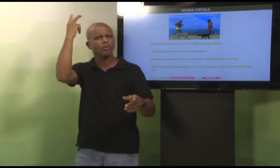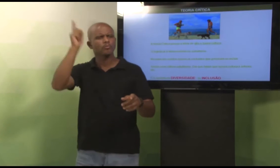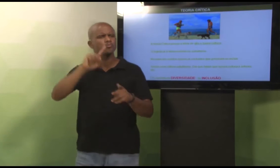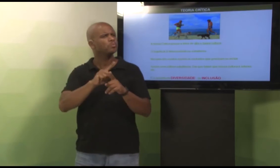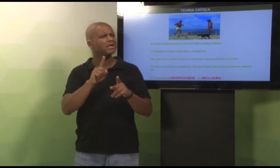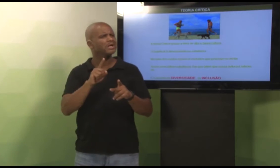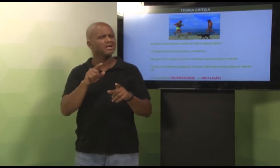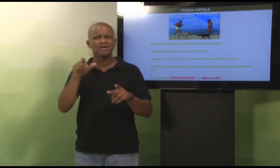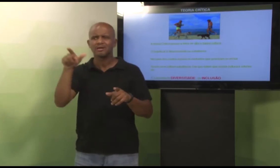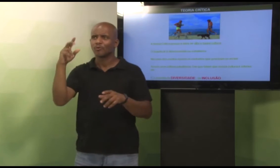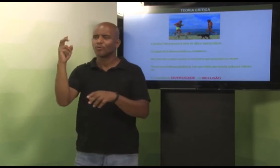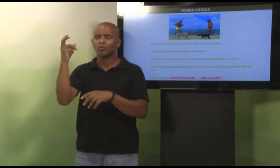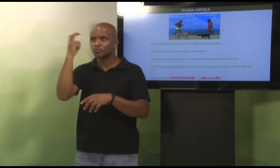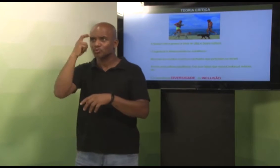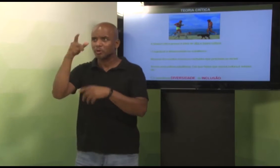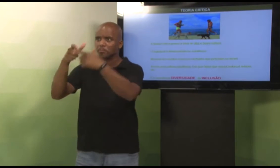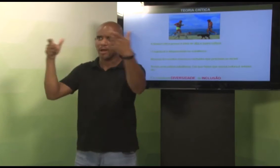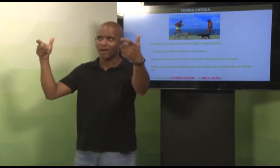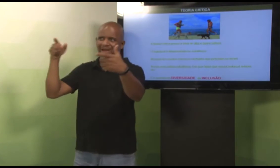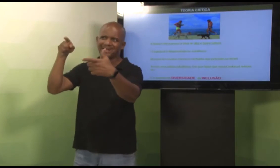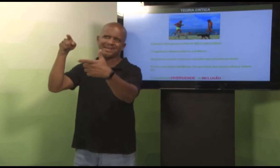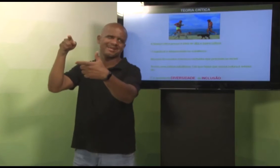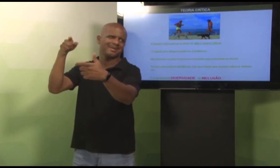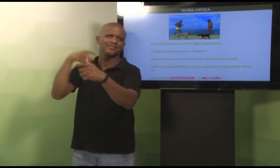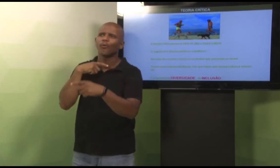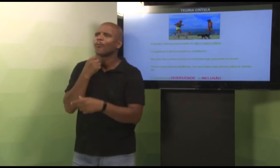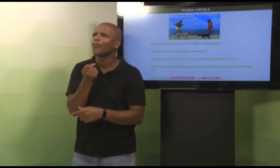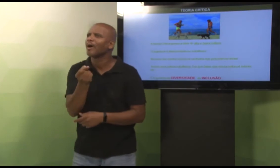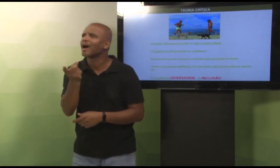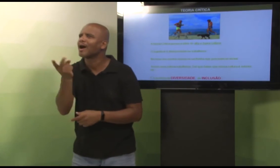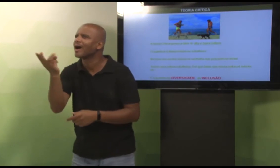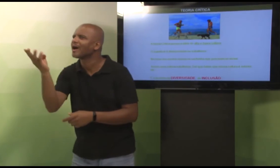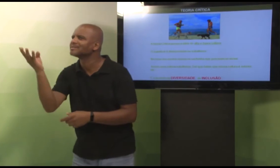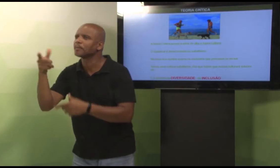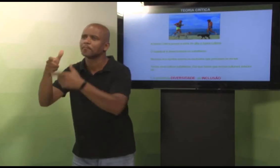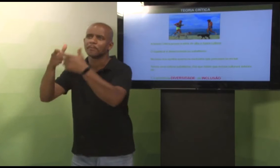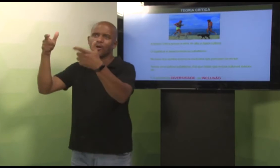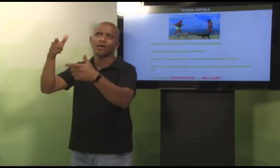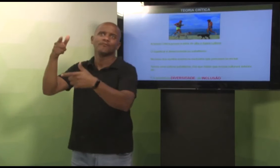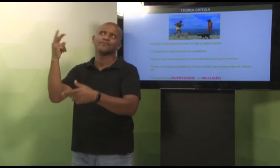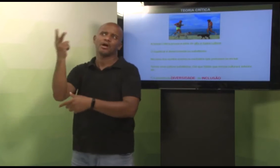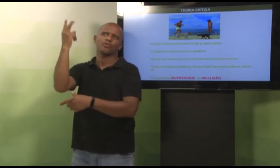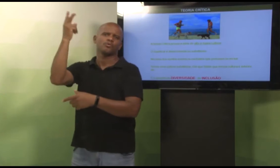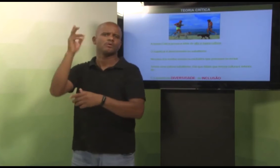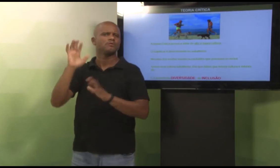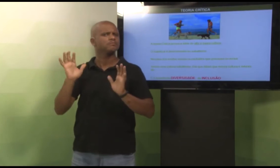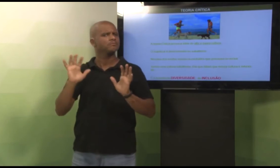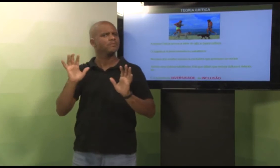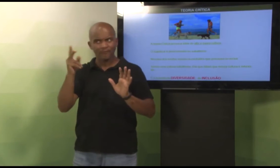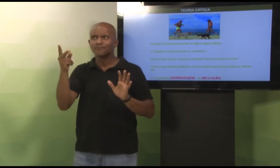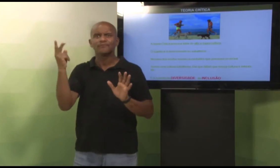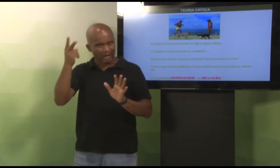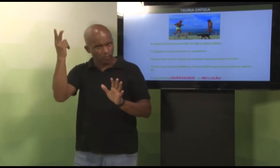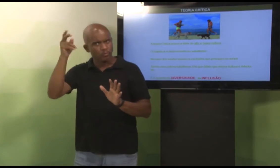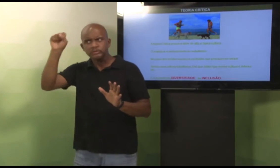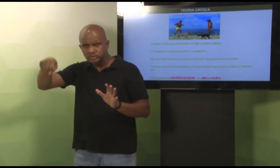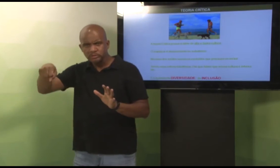e todas devem ser valorizadas. Não é porque uma cultura é de um grupo maior que ela vai ter mais valor. Não, ela